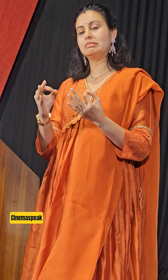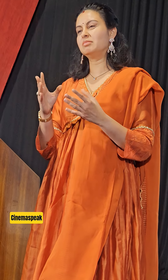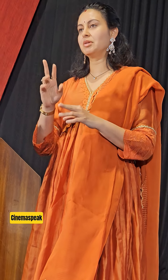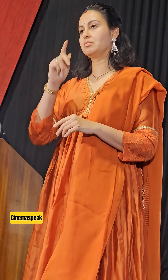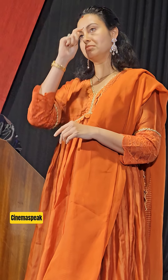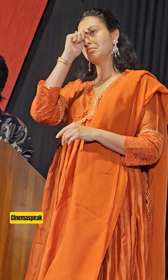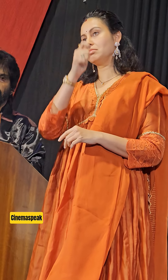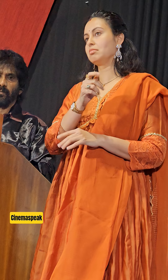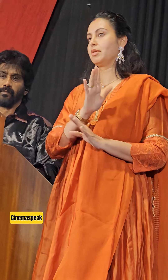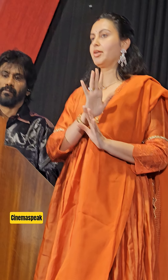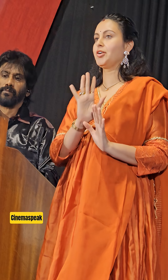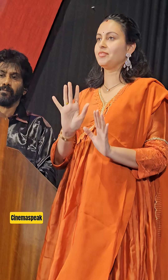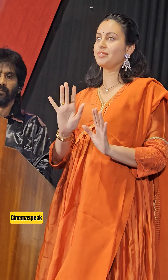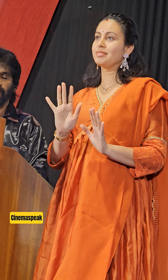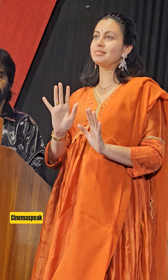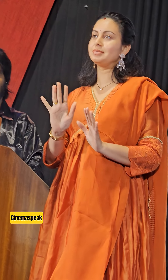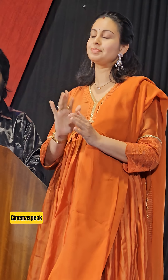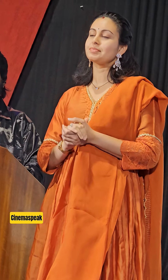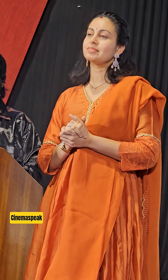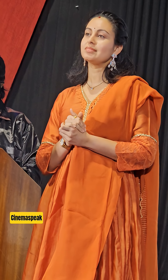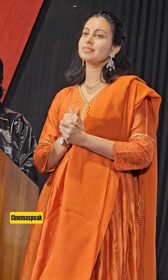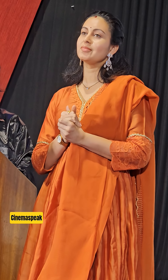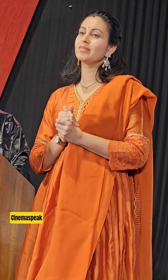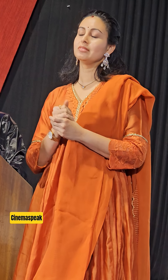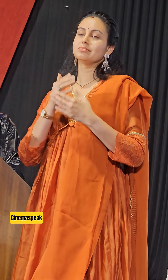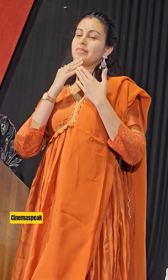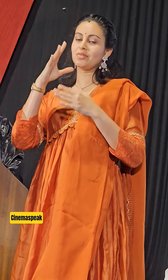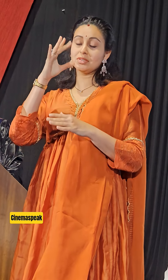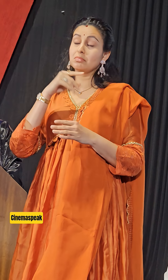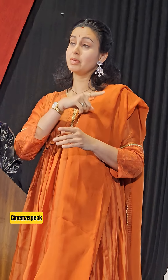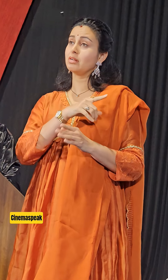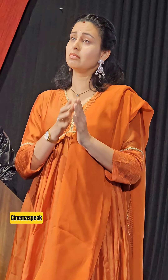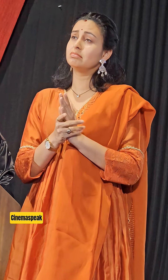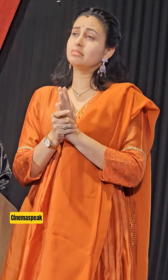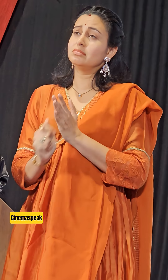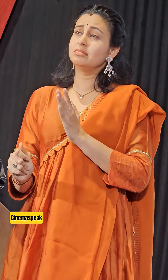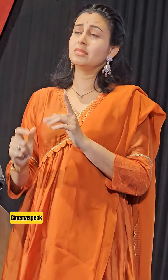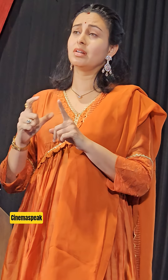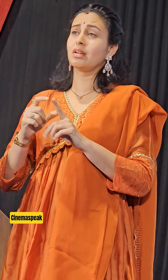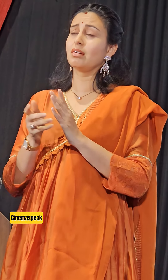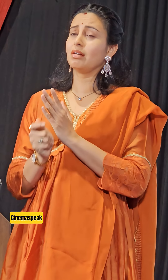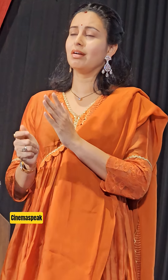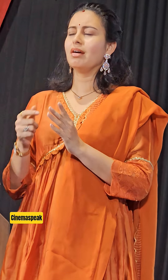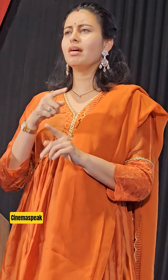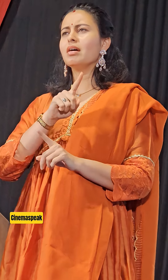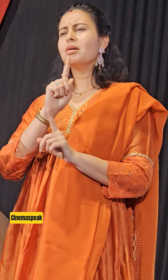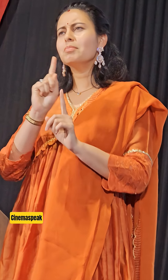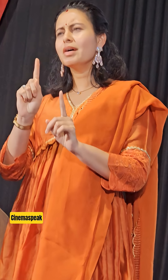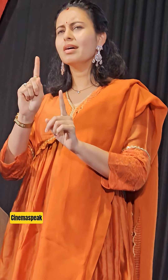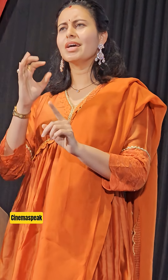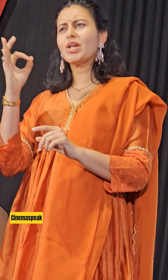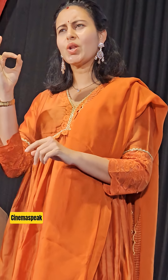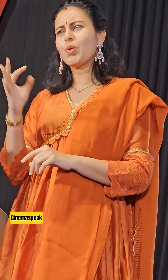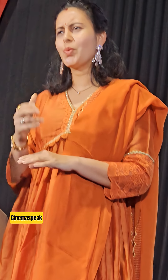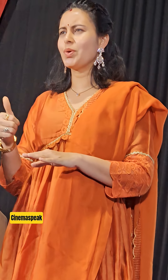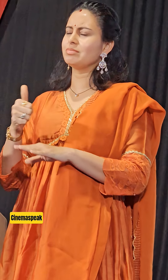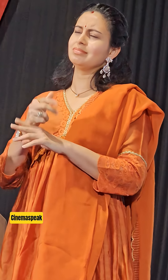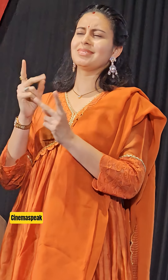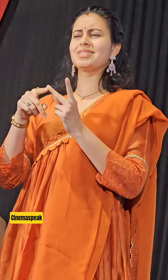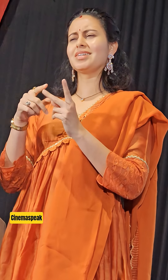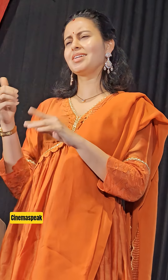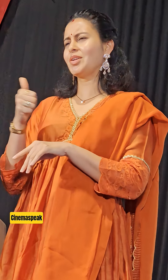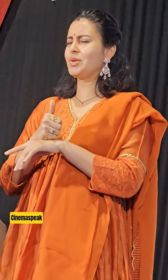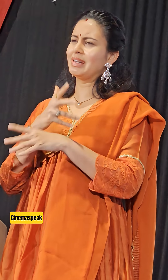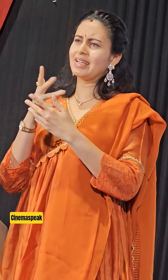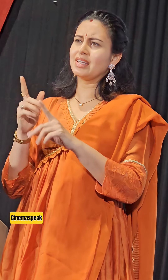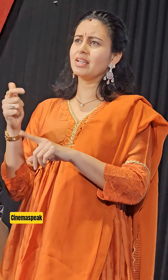அதுக்கு நான் வந்துட்டு ரொம்ப ரொம்ப தேங்க்ஸ். ப்ளஸ் ஹேட்ஸ் ஆஃப் டு யூ சார் ஃபார் கிவிங் மீ திஸ் ஆப்பர்ச்சுனிட்டி. அண்ட் அவ்வளோ